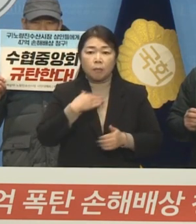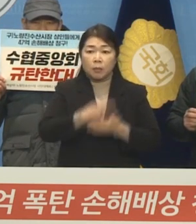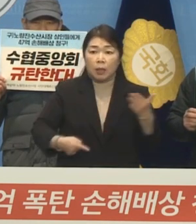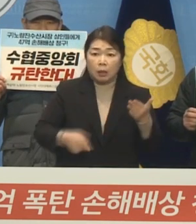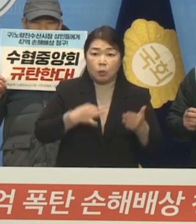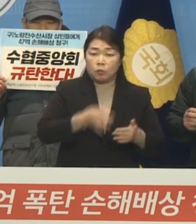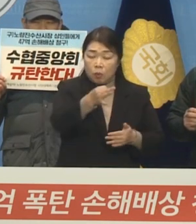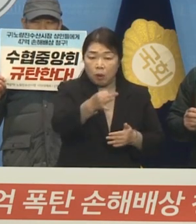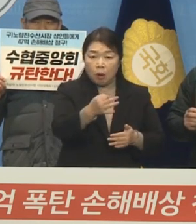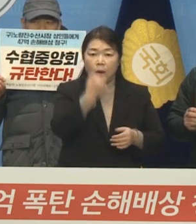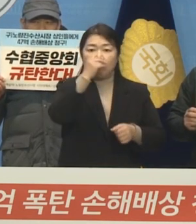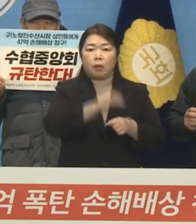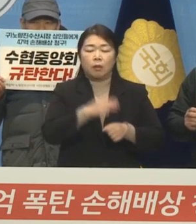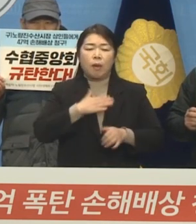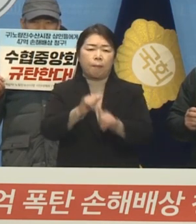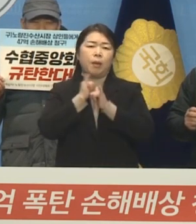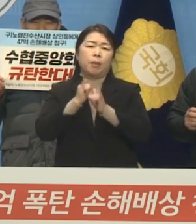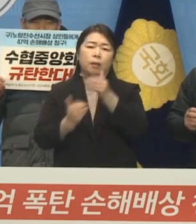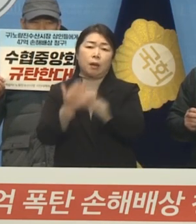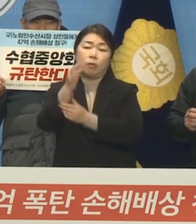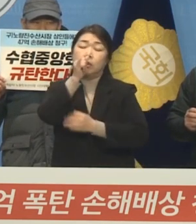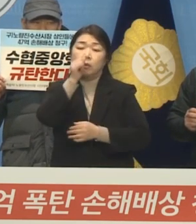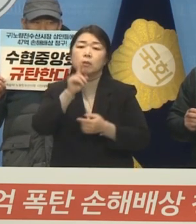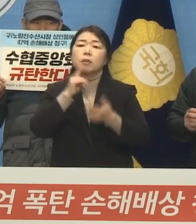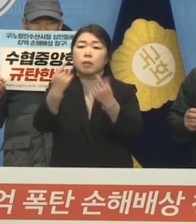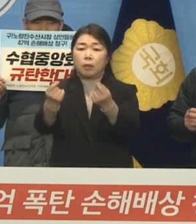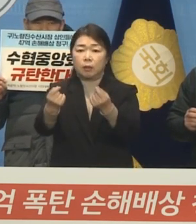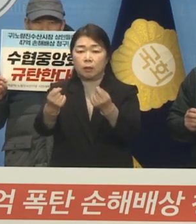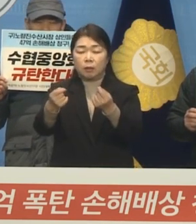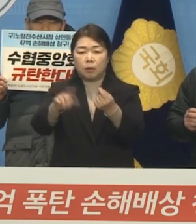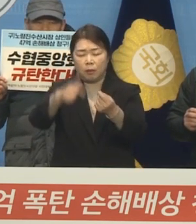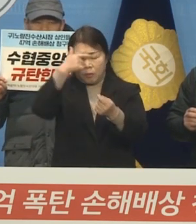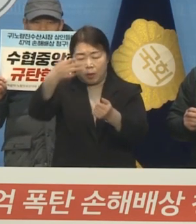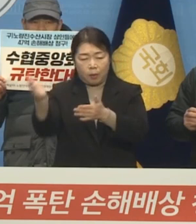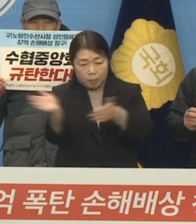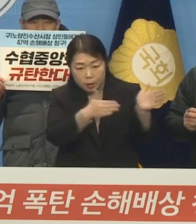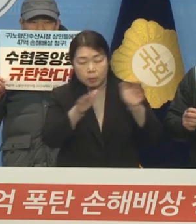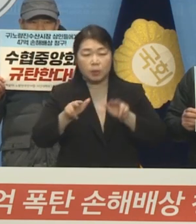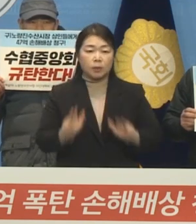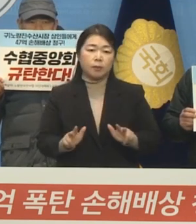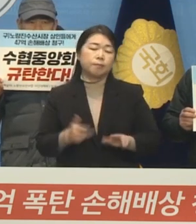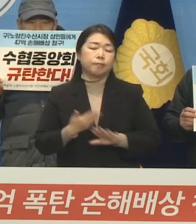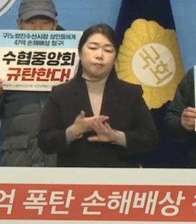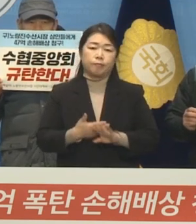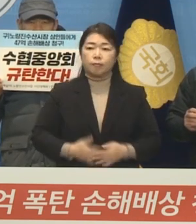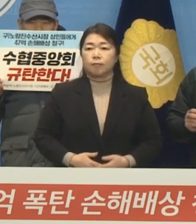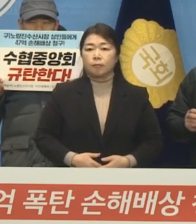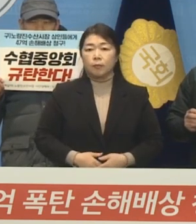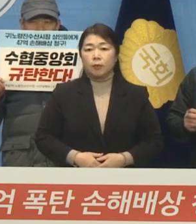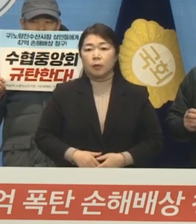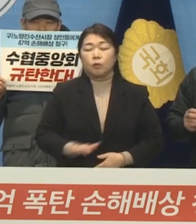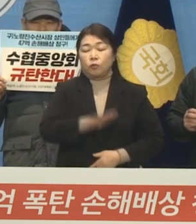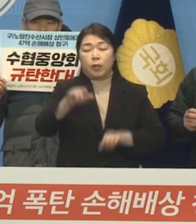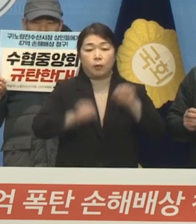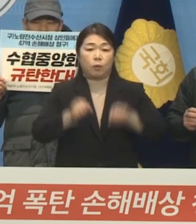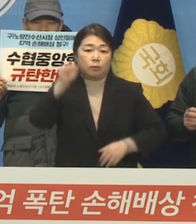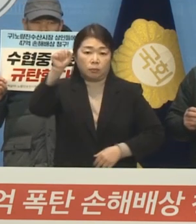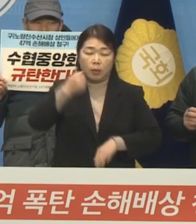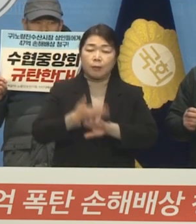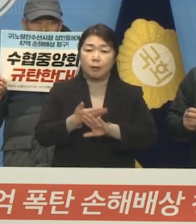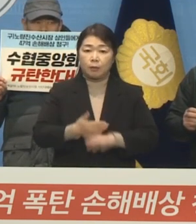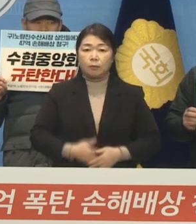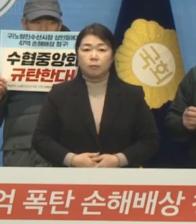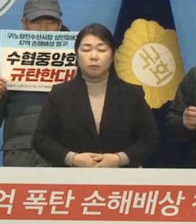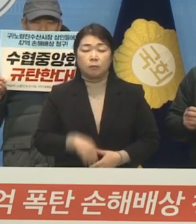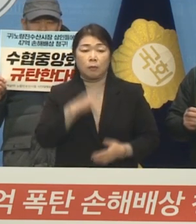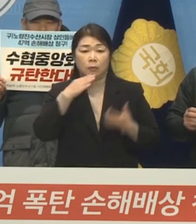되면 어떻게 세상이 바뀔 거라는 걸 알고 있기 때문에 저희는 그렇게 하진 않을 겁니다. 이제 앞으로